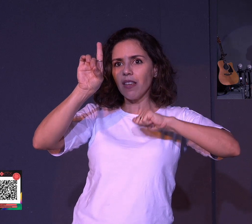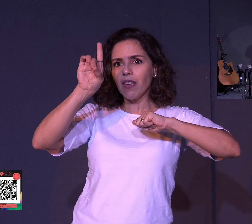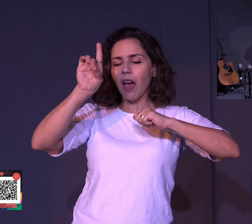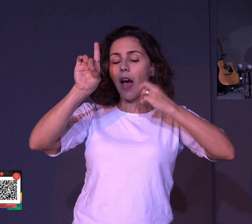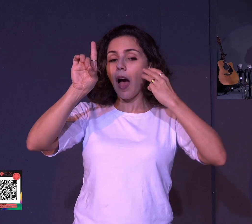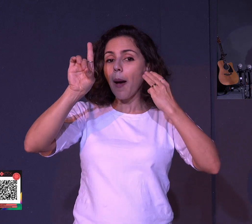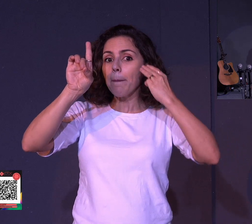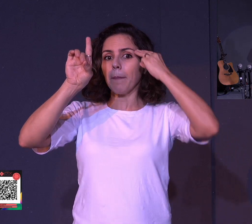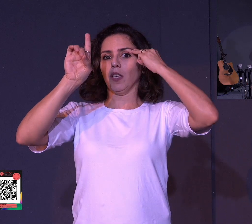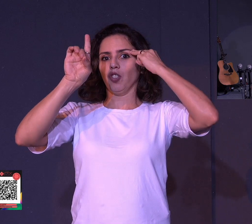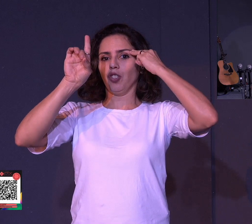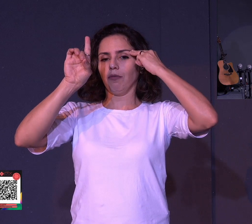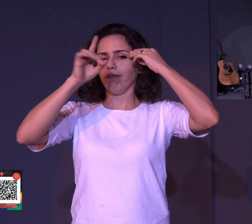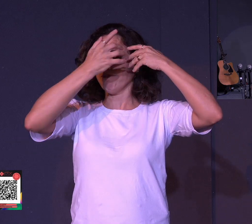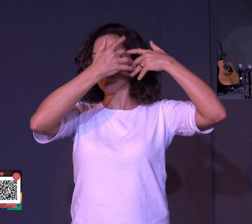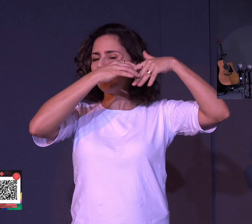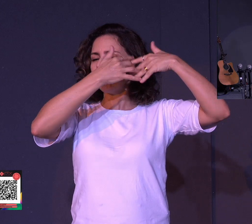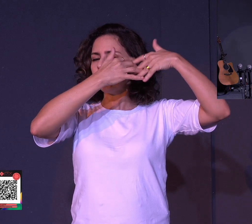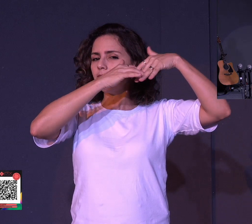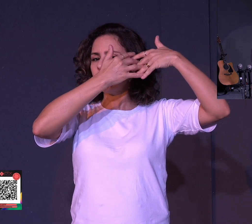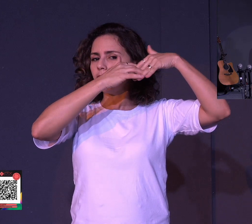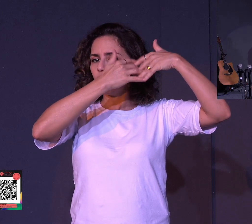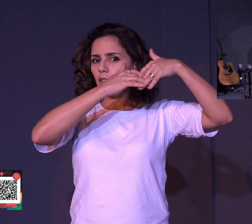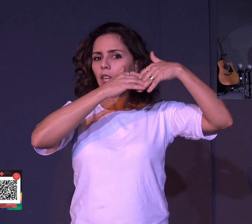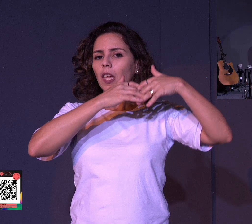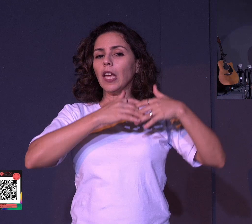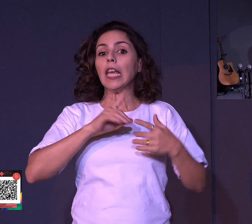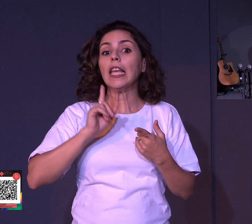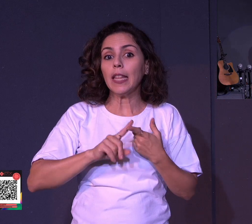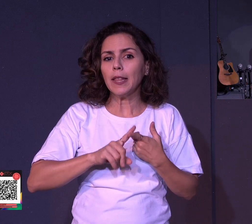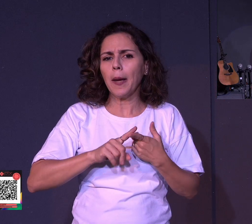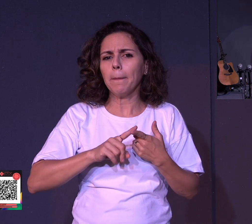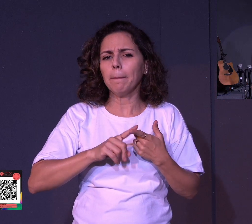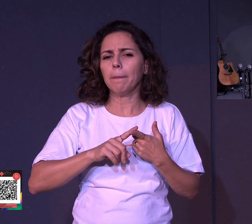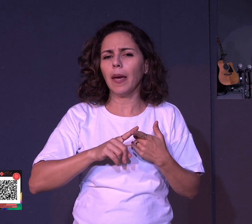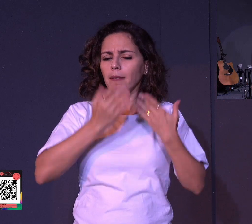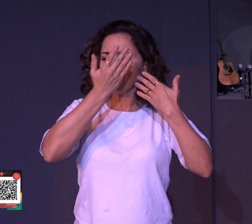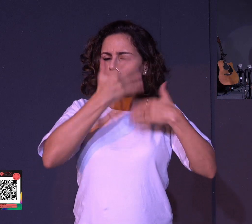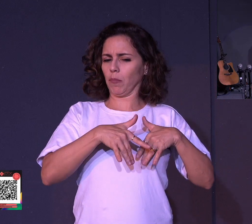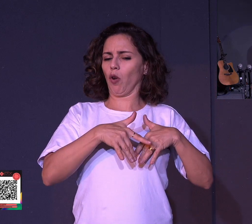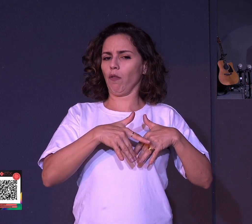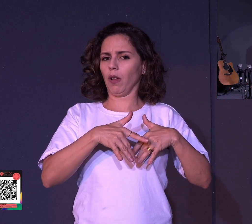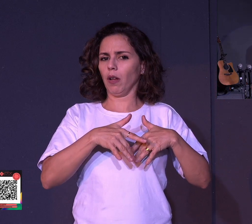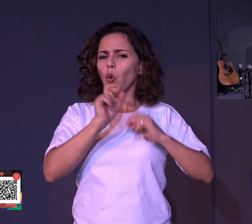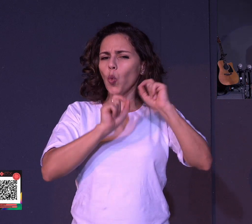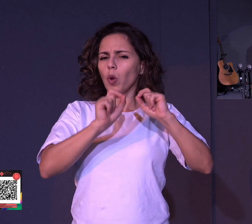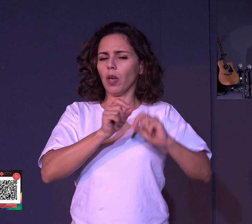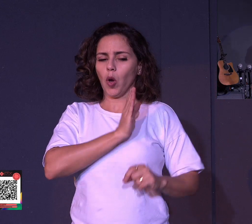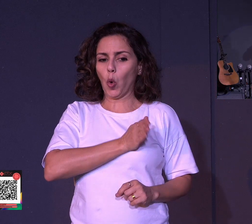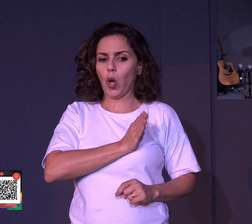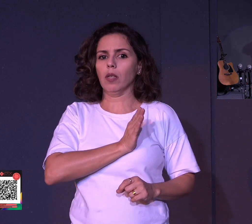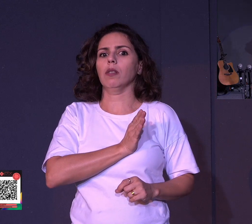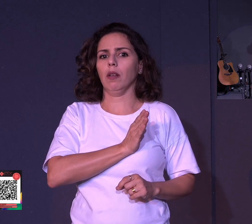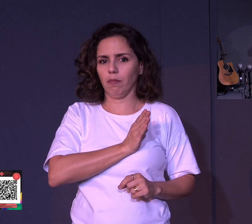Senhor, examino a mente e provo o coração, para dar a cada um segundo os seus caminhos,